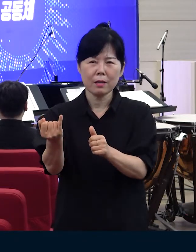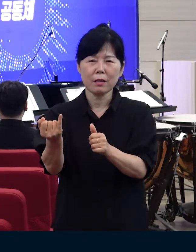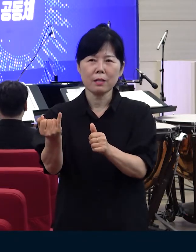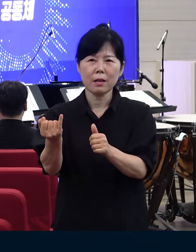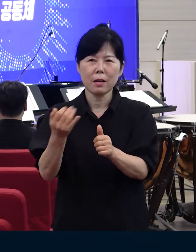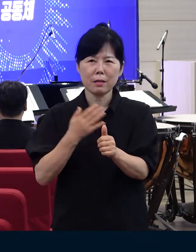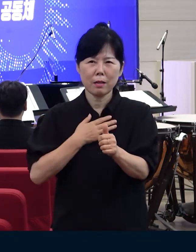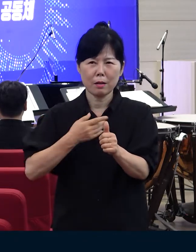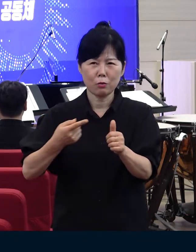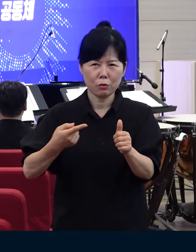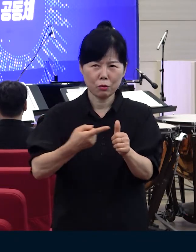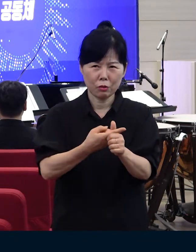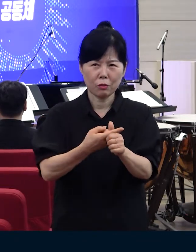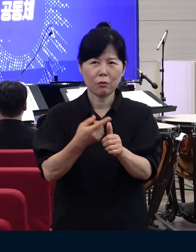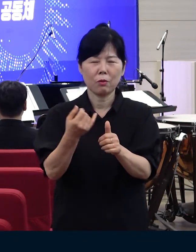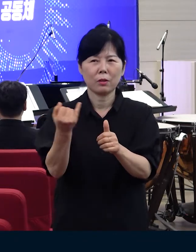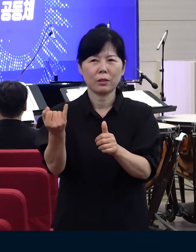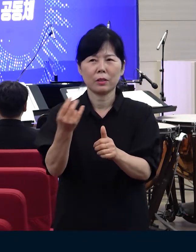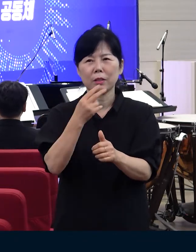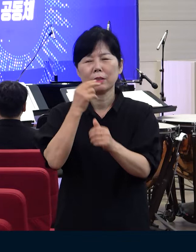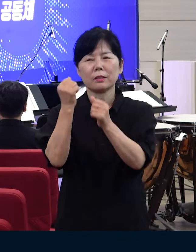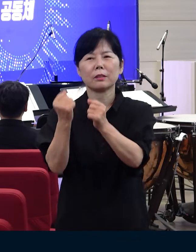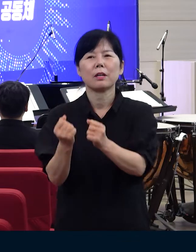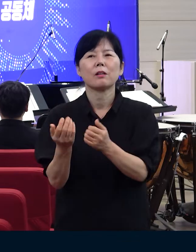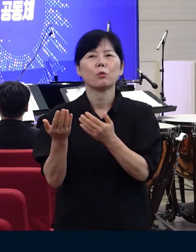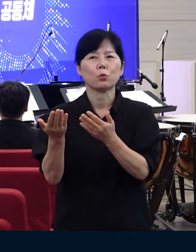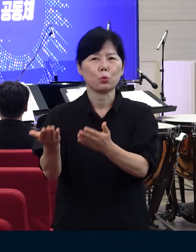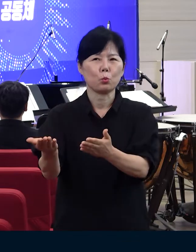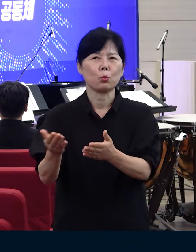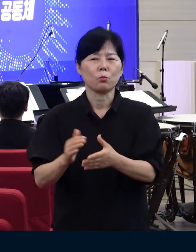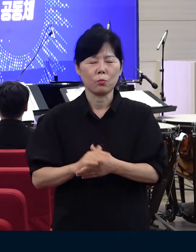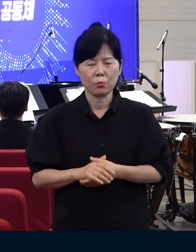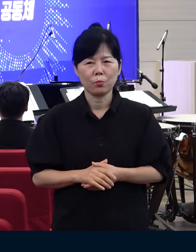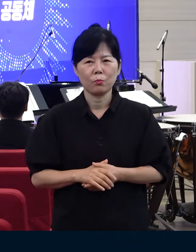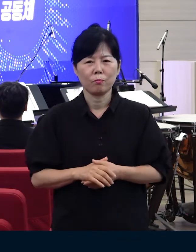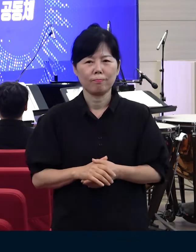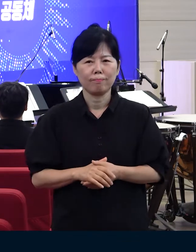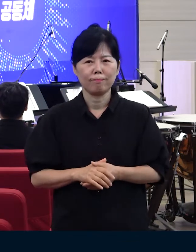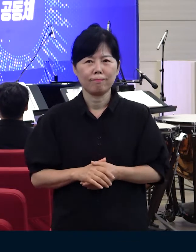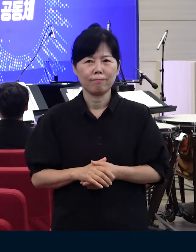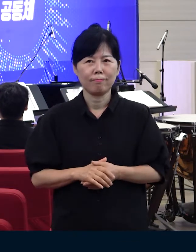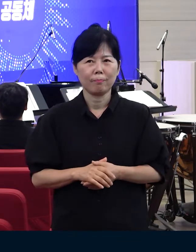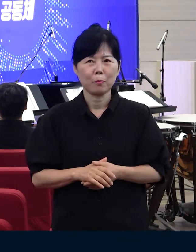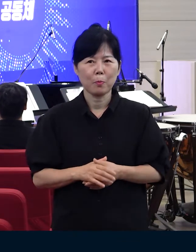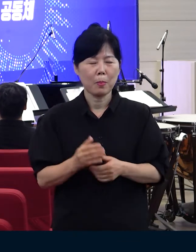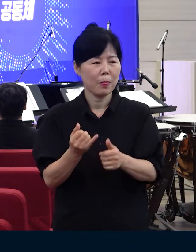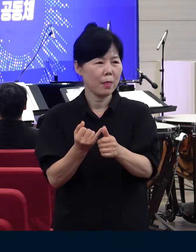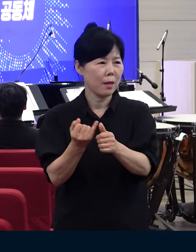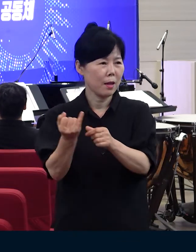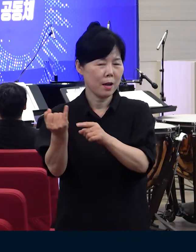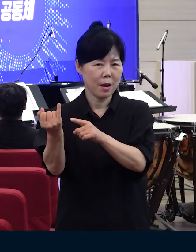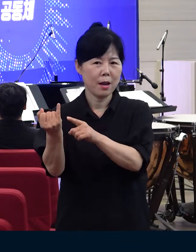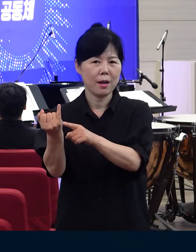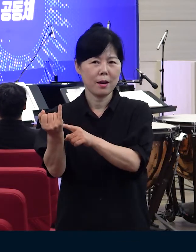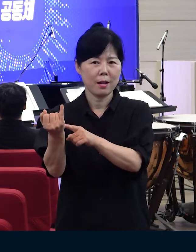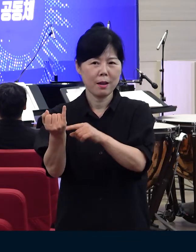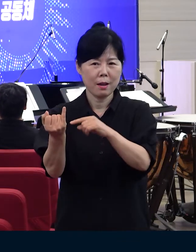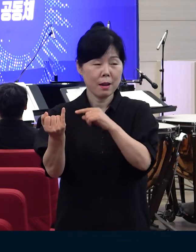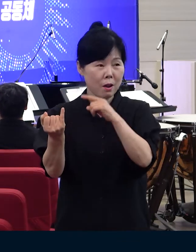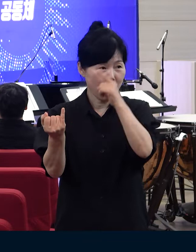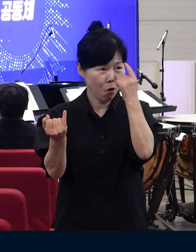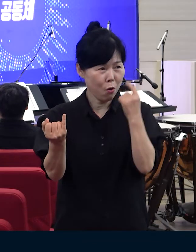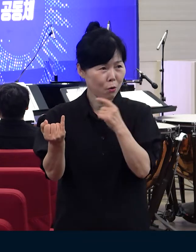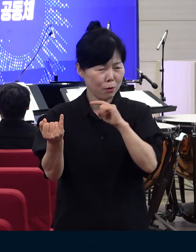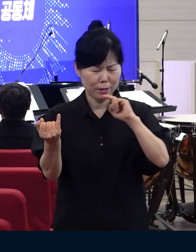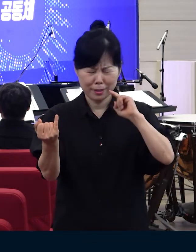그의 아내라 하여 나는 죽이고 그대는 살리리니. 사라의 외모가 아리답다는